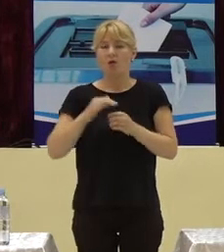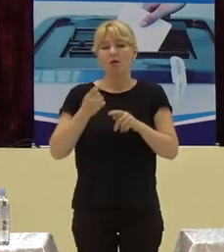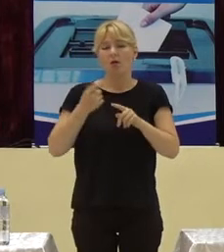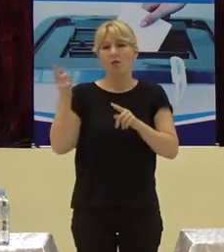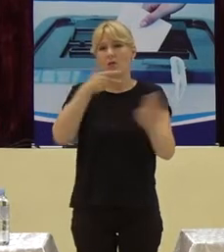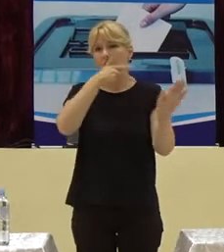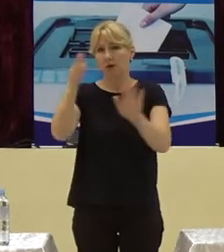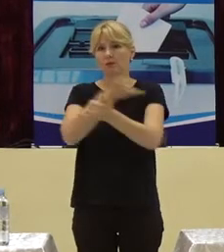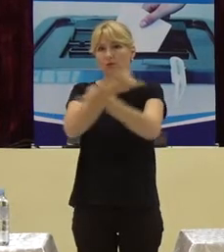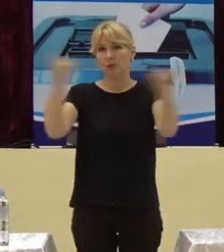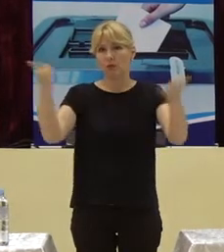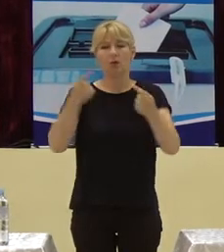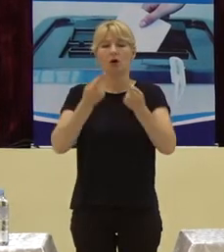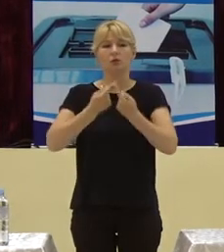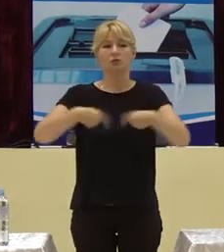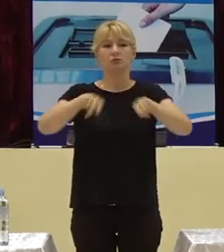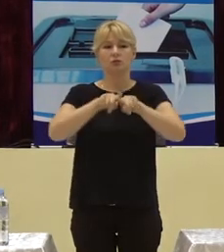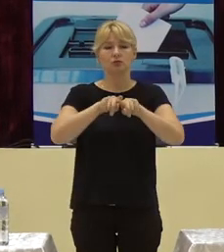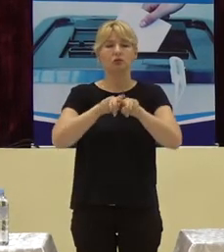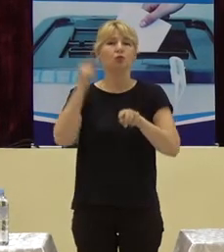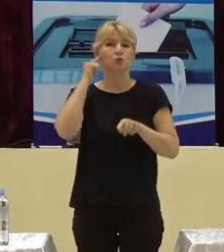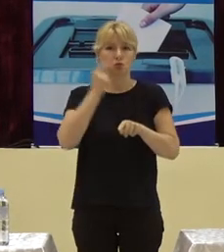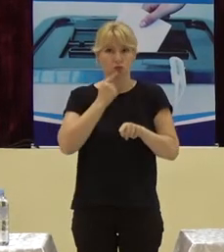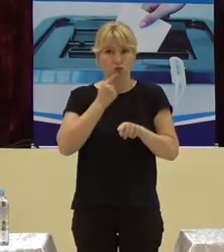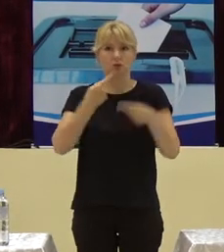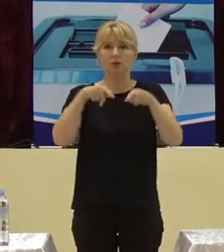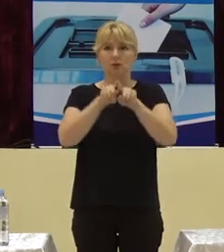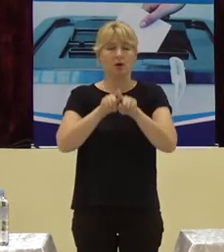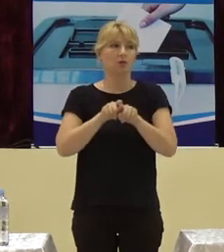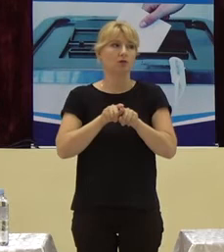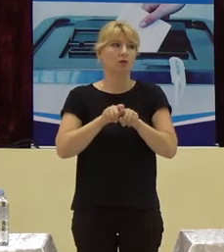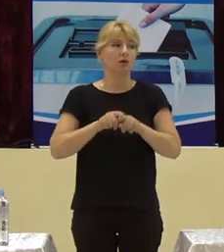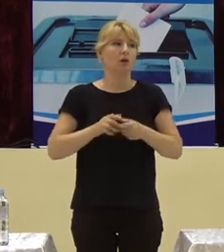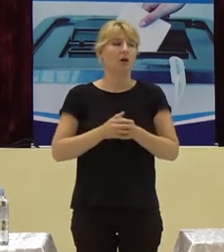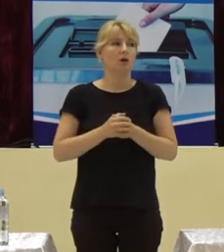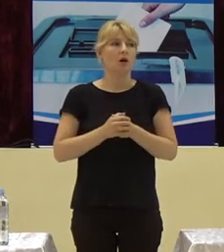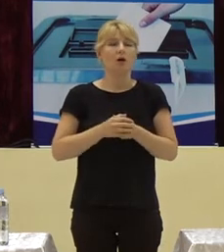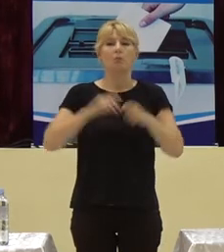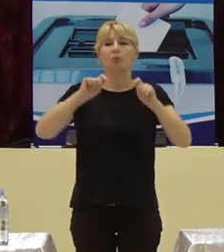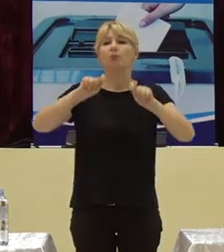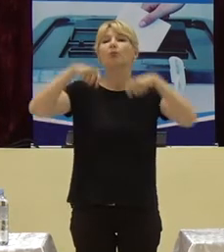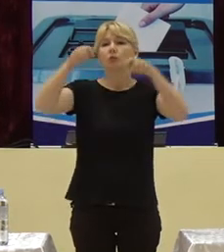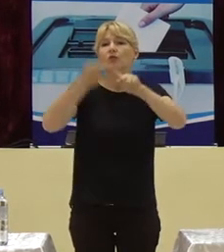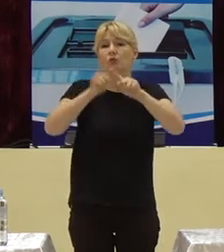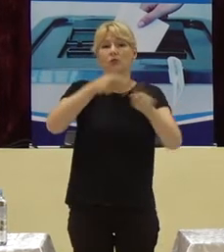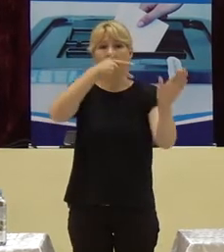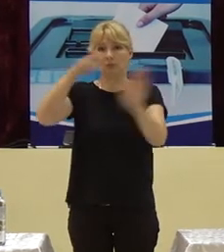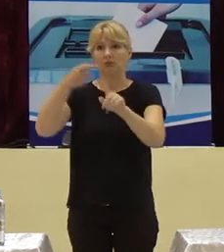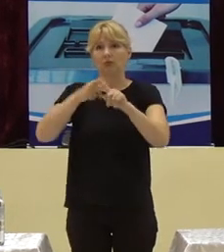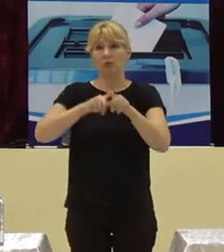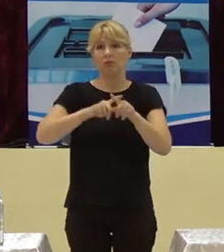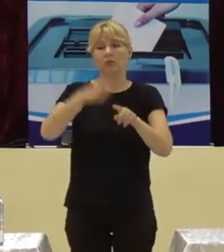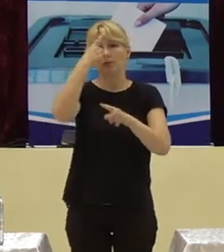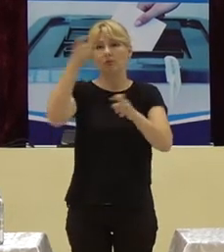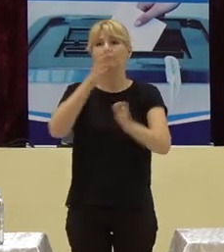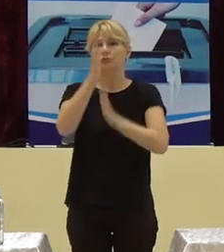pe canalul dedicat al Asociației Surzilor. Este realizat translarea acestui mesaj în